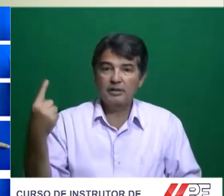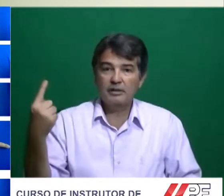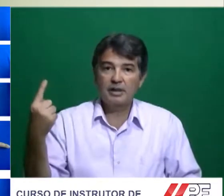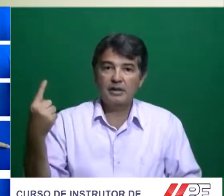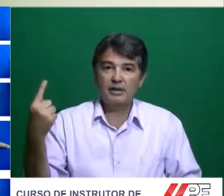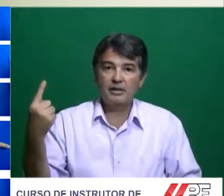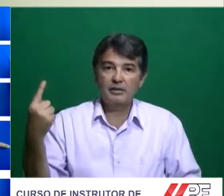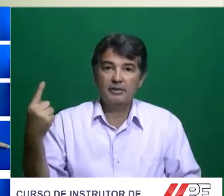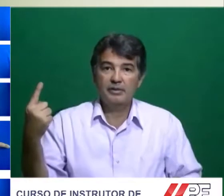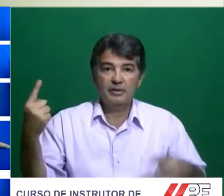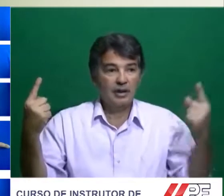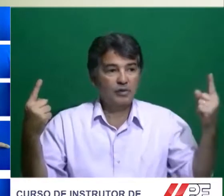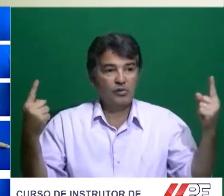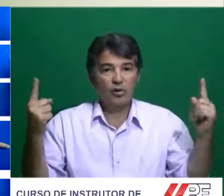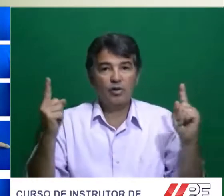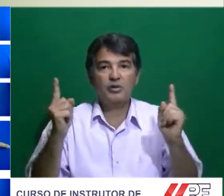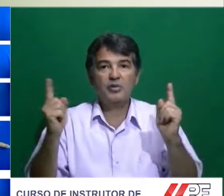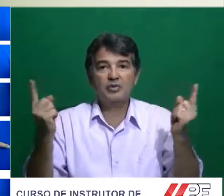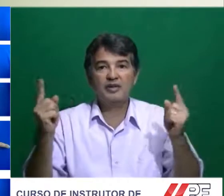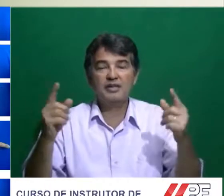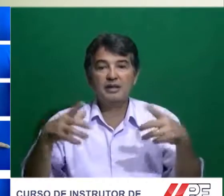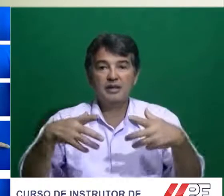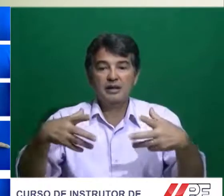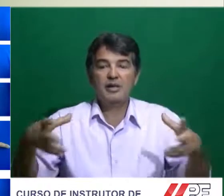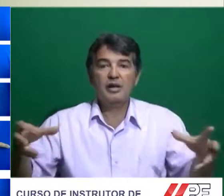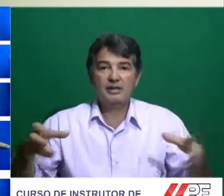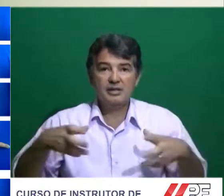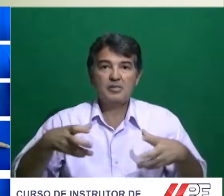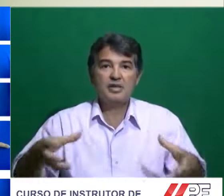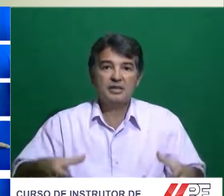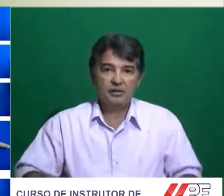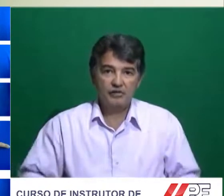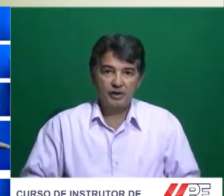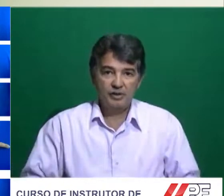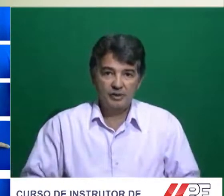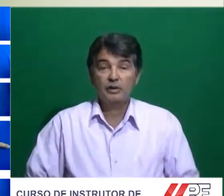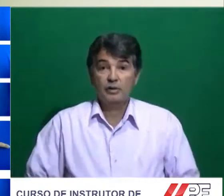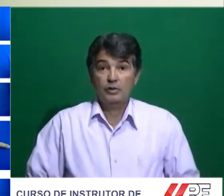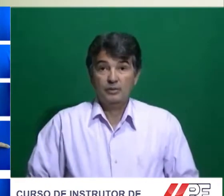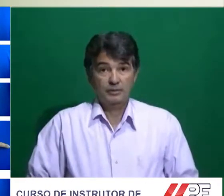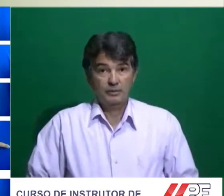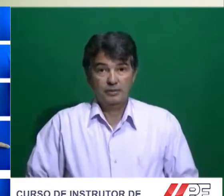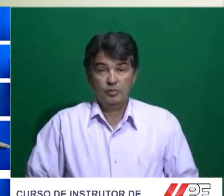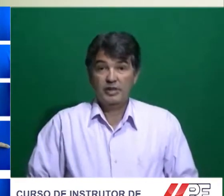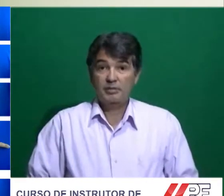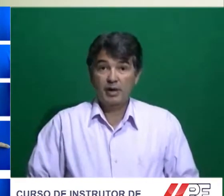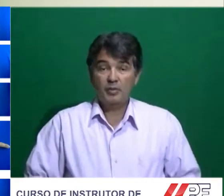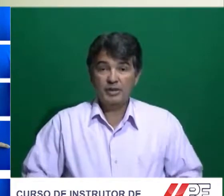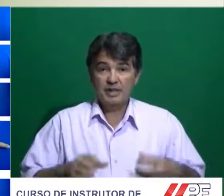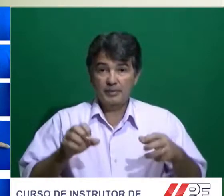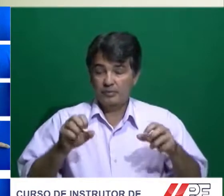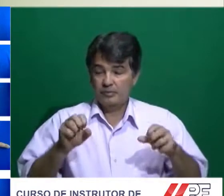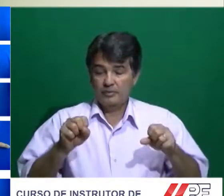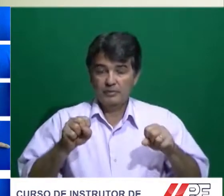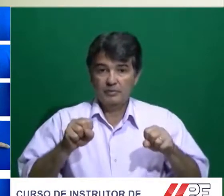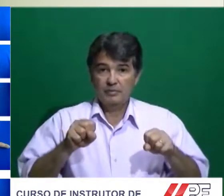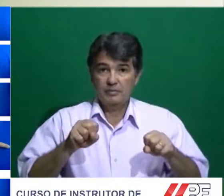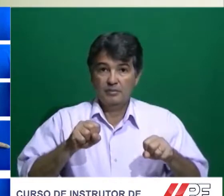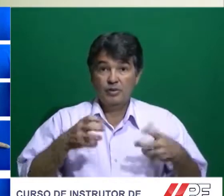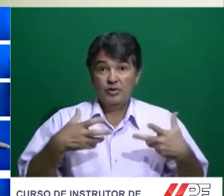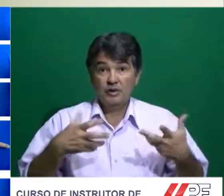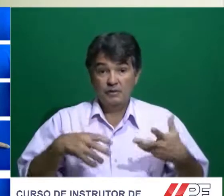Pessoa e aqui. E aí eu me coloco então para fazer. Que a ação está sendo feita. Um animal, por exemplo.